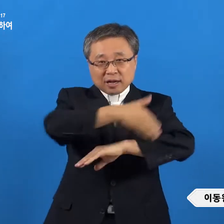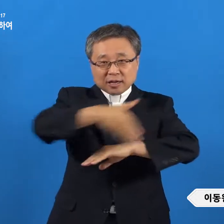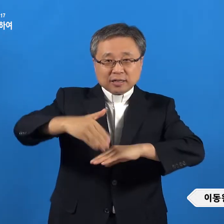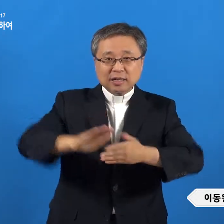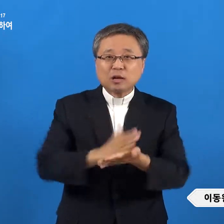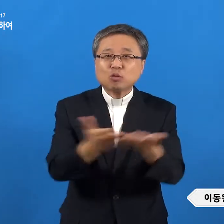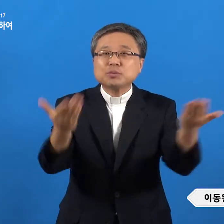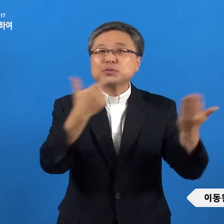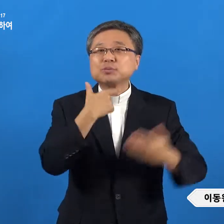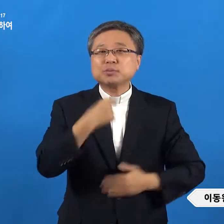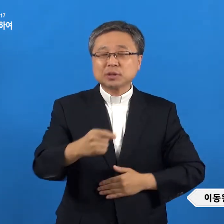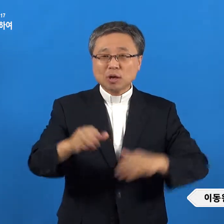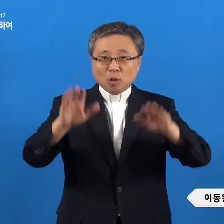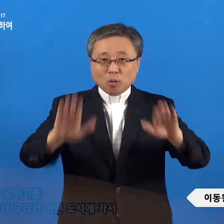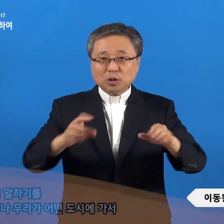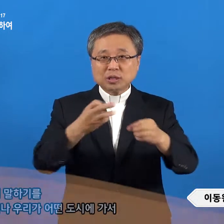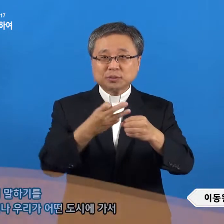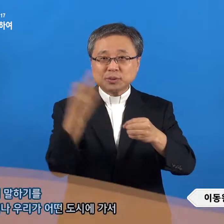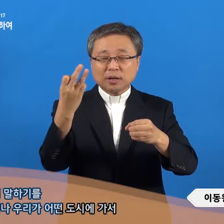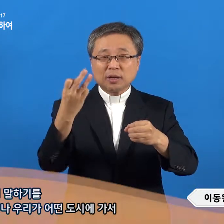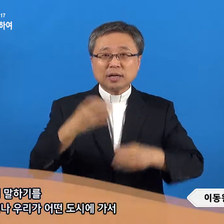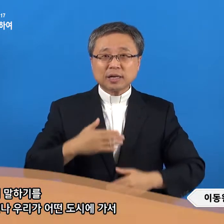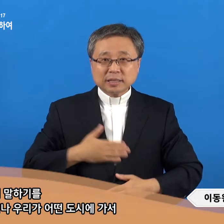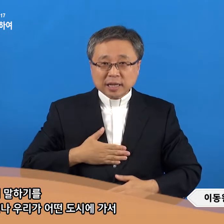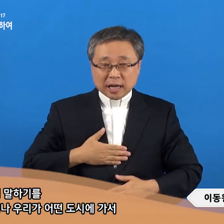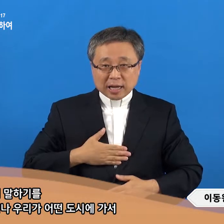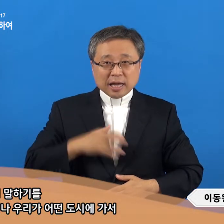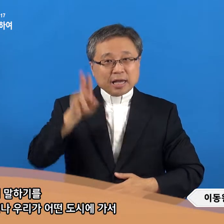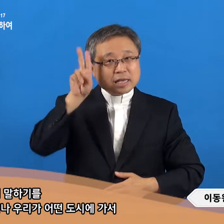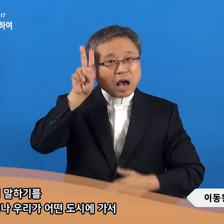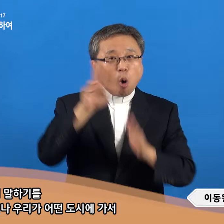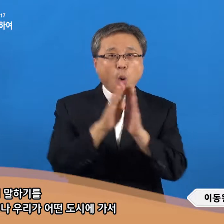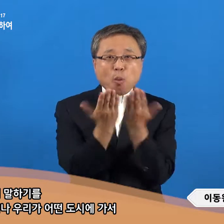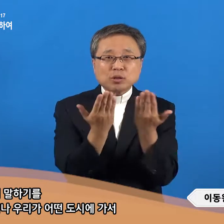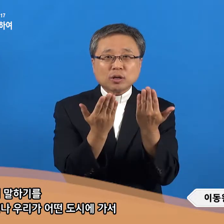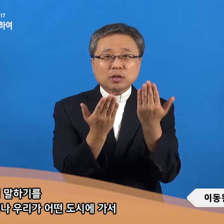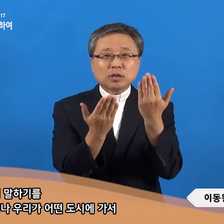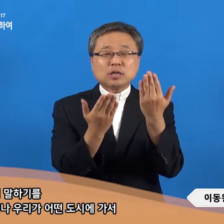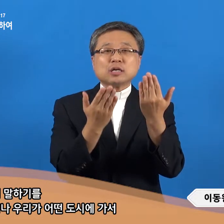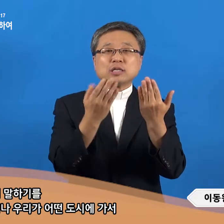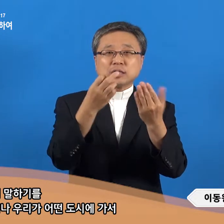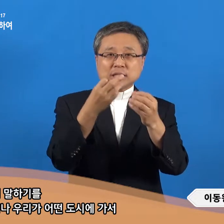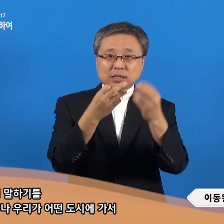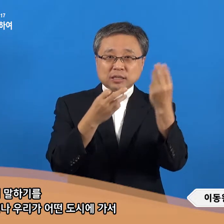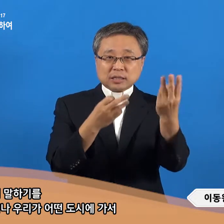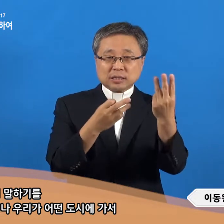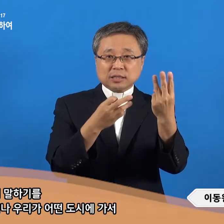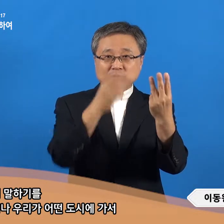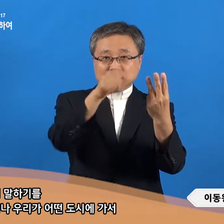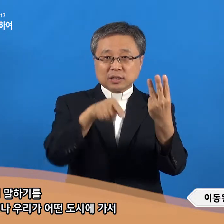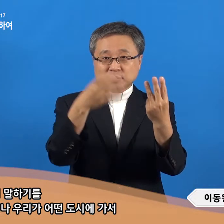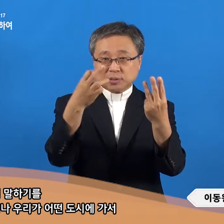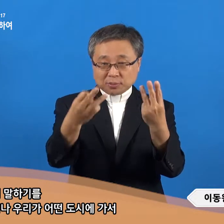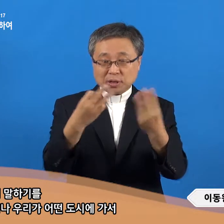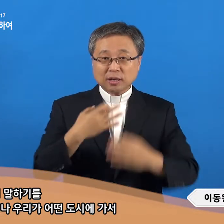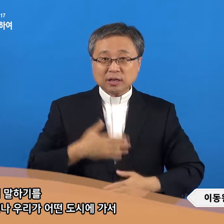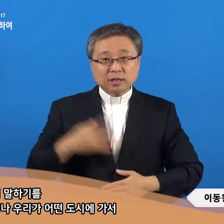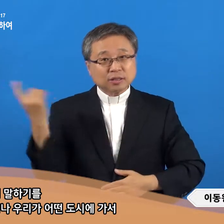본문의 13절, 야고보서 4장 13절은 이렇게 시작됩니다. 다 같이 읽겠습니다. 시작. 들으라. 너희